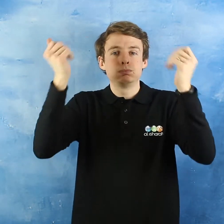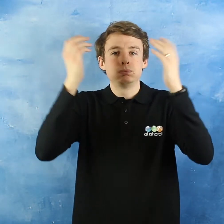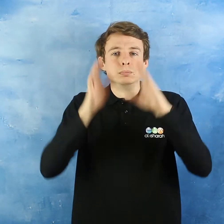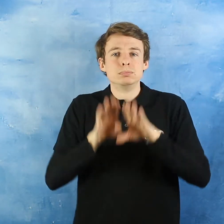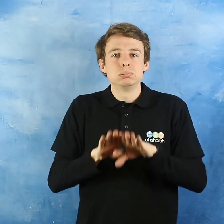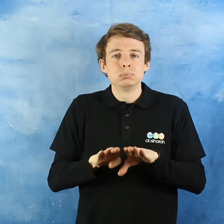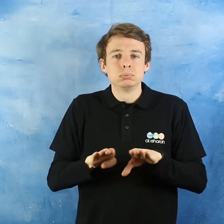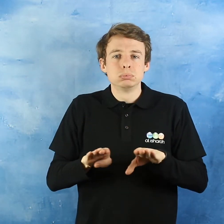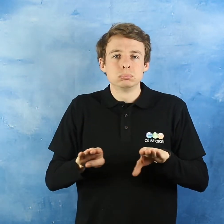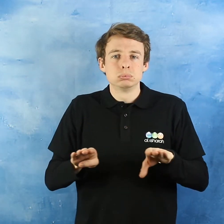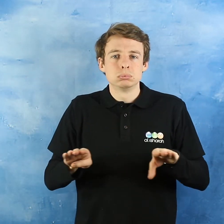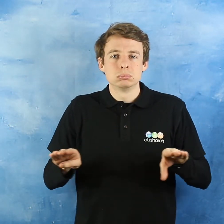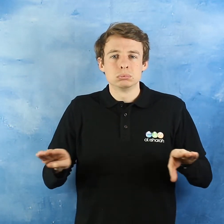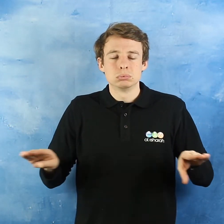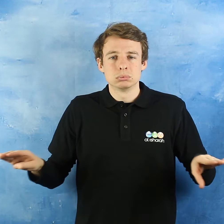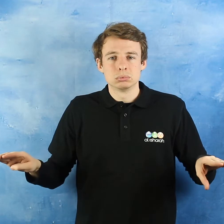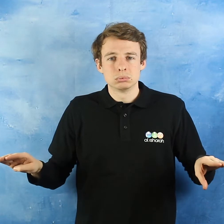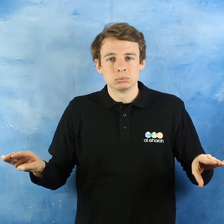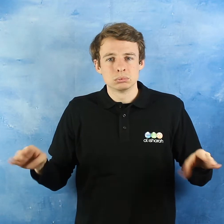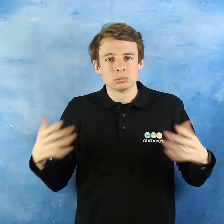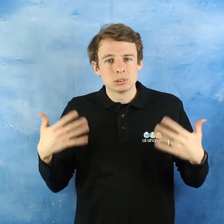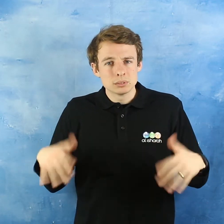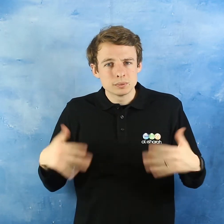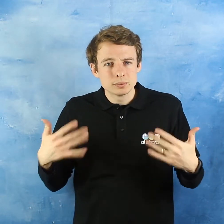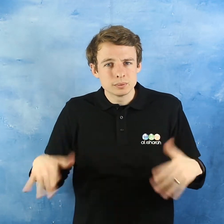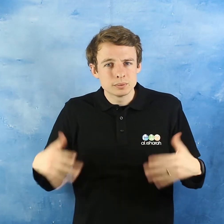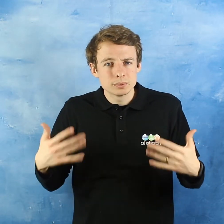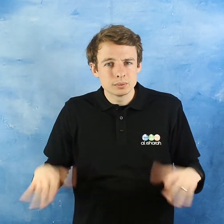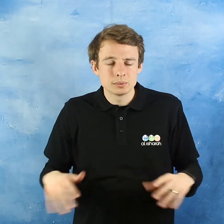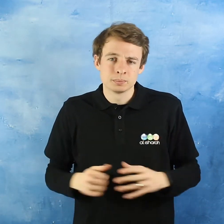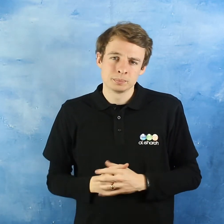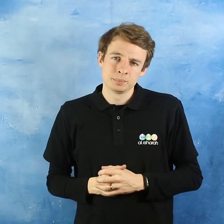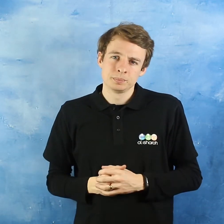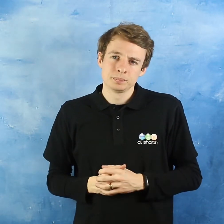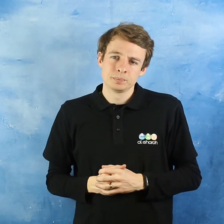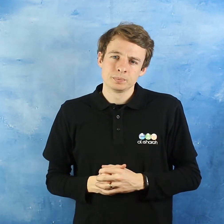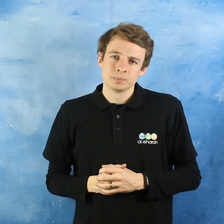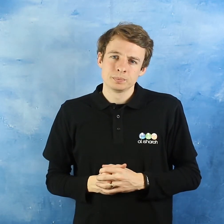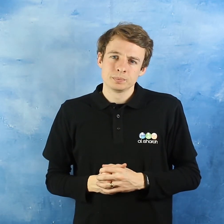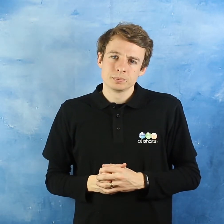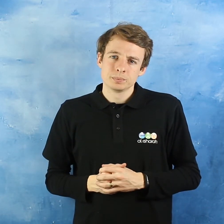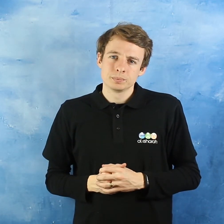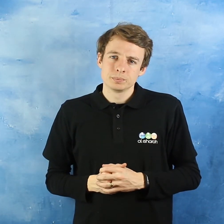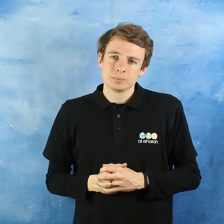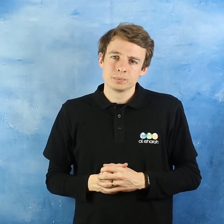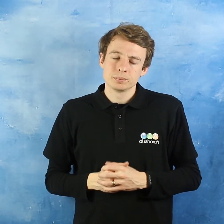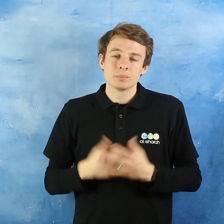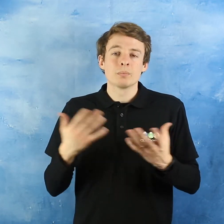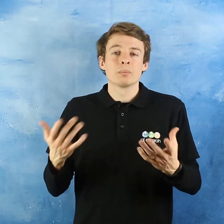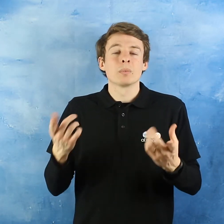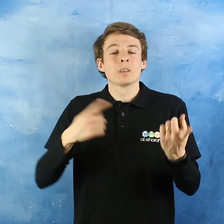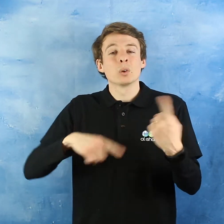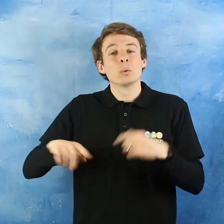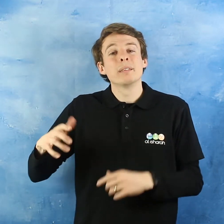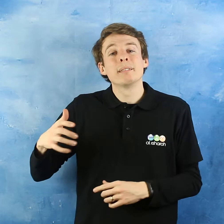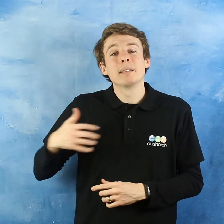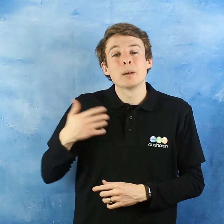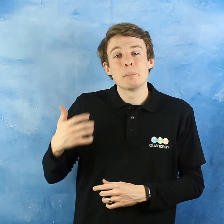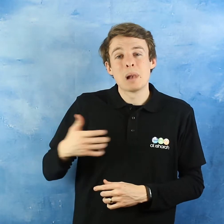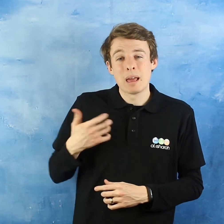complaint. Prophet Yaqub alayhi salatu wasalam complained, إِنَّمَا أَشْكُوا بَثِّي وَحُزْنِي إِلَى اللَّهِ. After